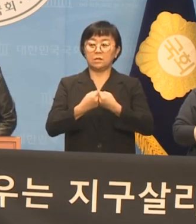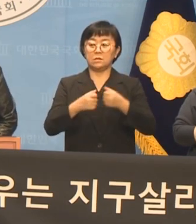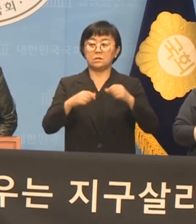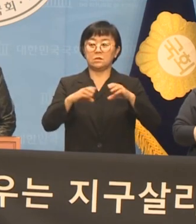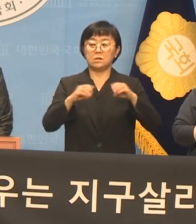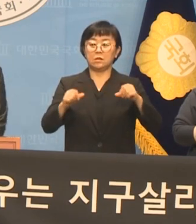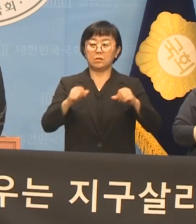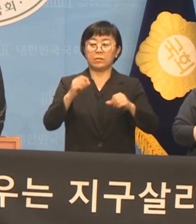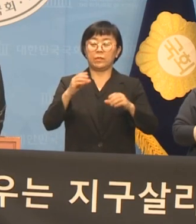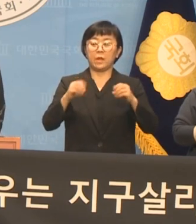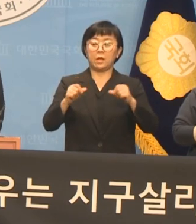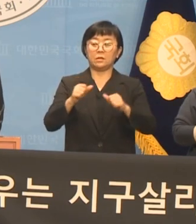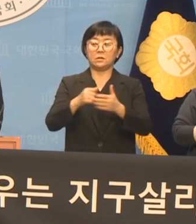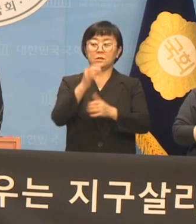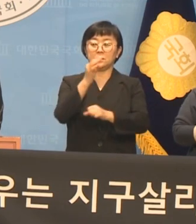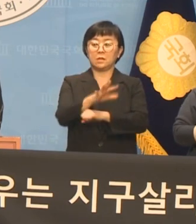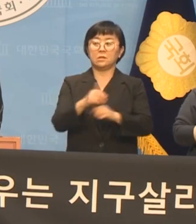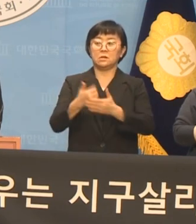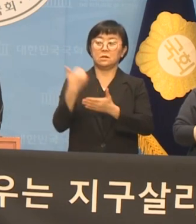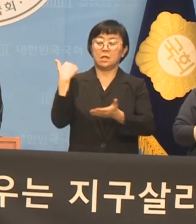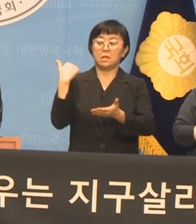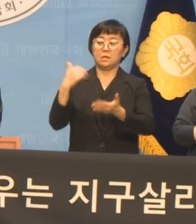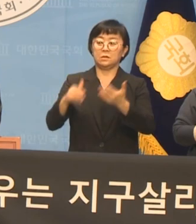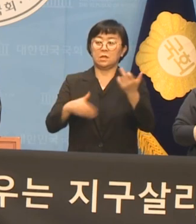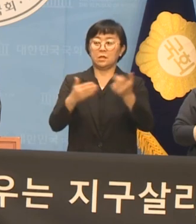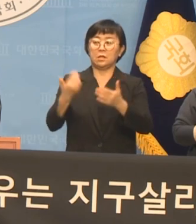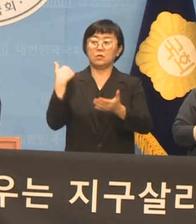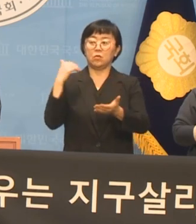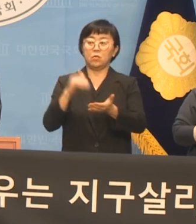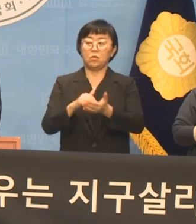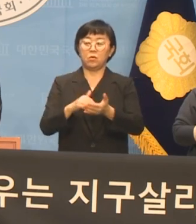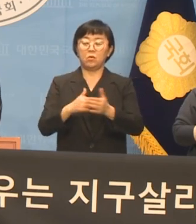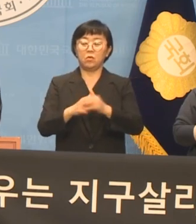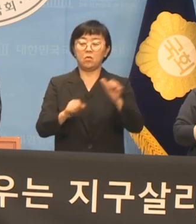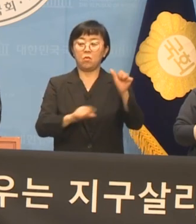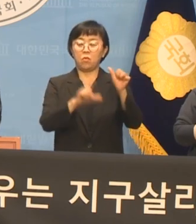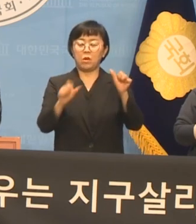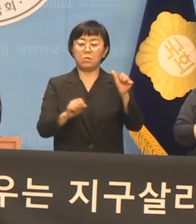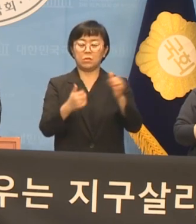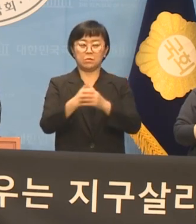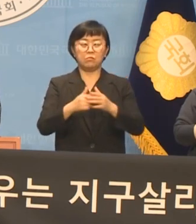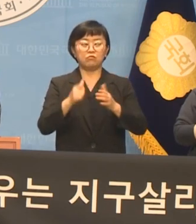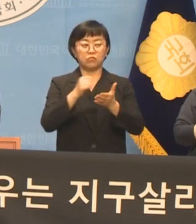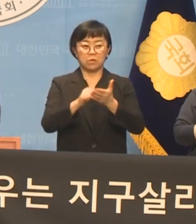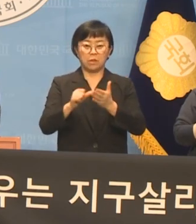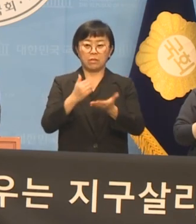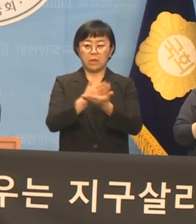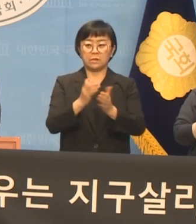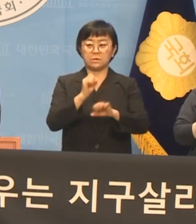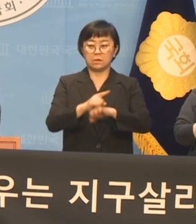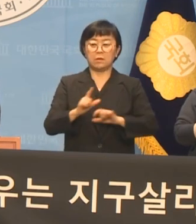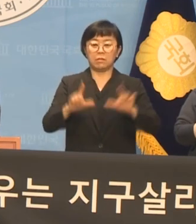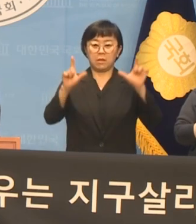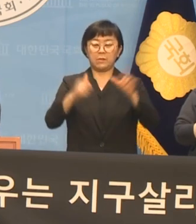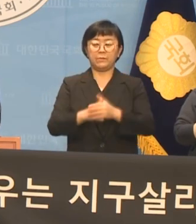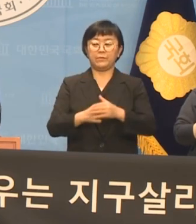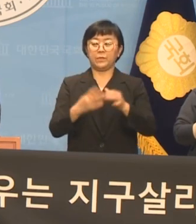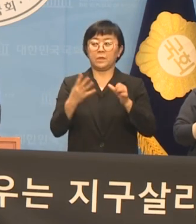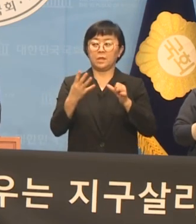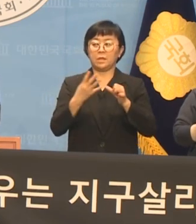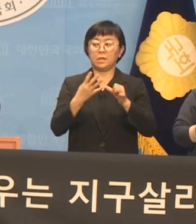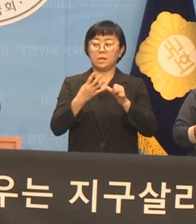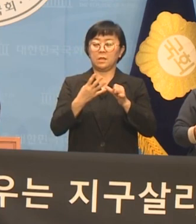매입하여 자연에게 돌려주기. 5월 22일 유엔 생물 다양성의 날. 넷째,